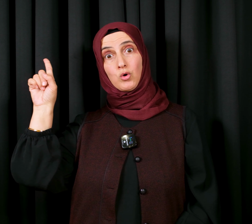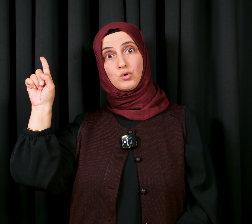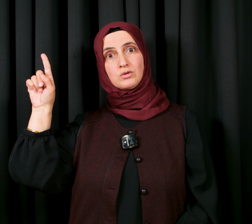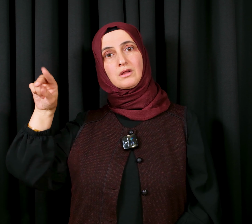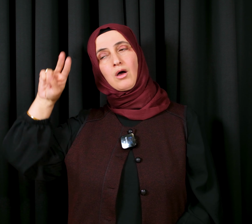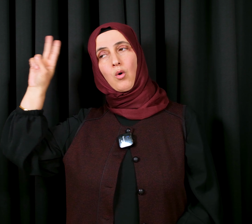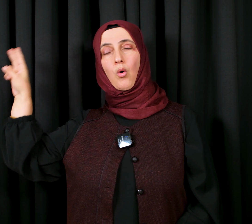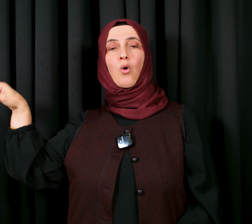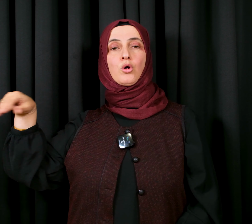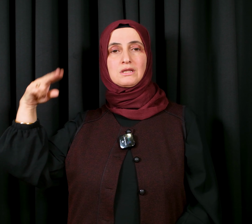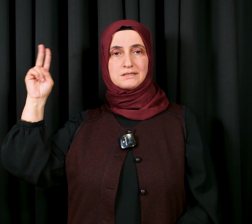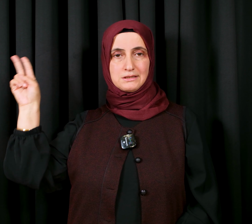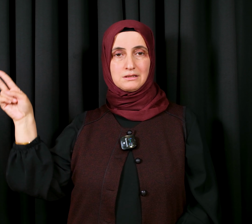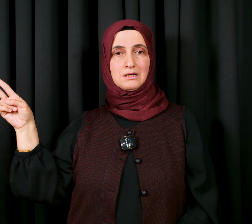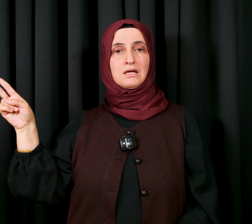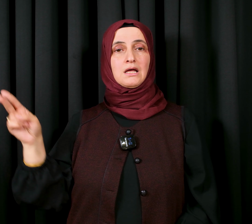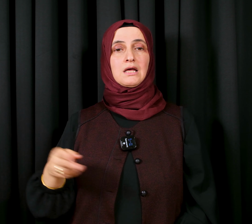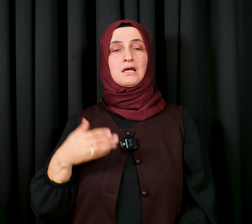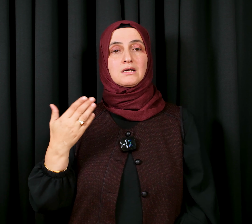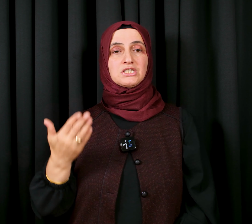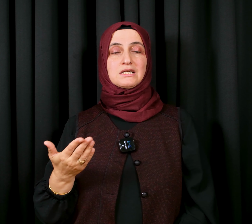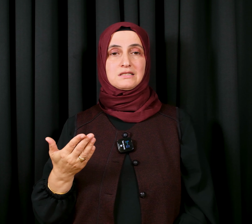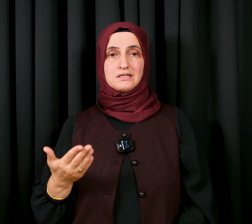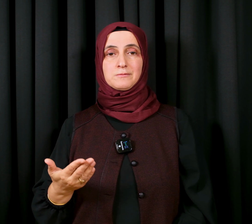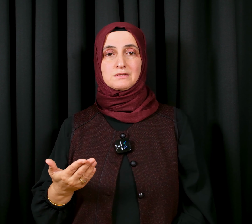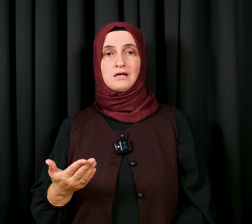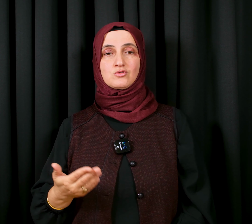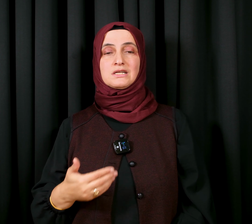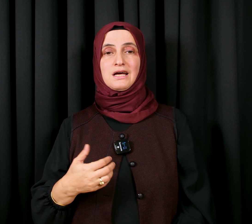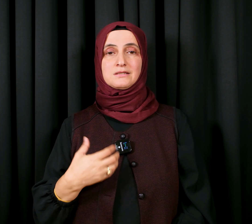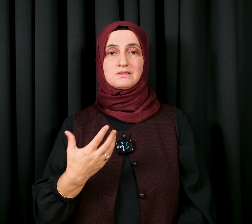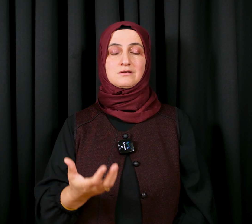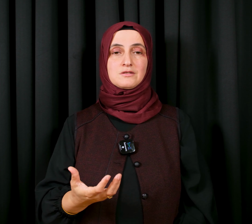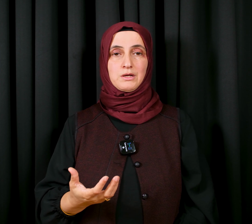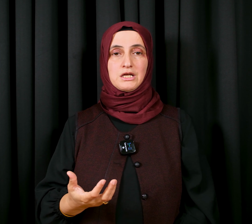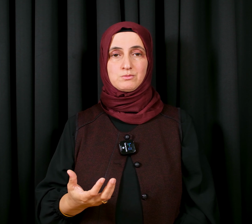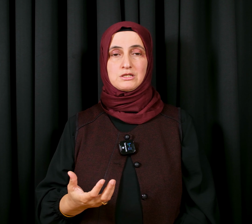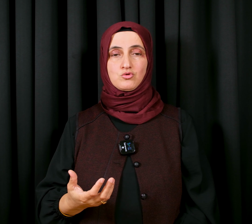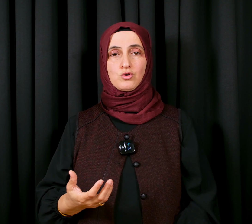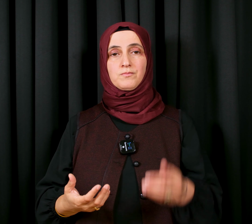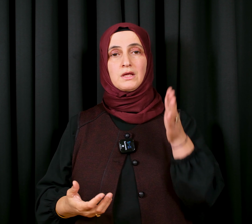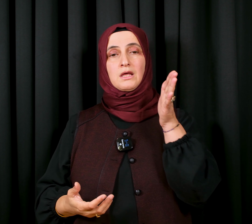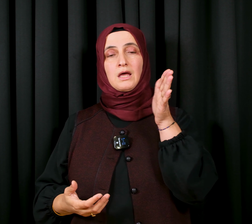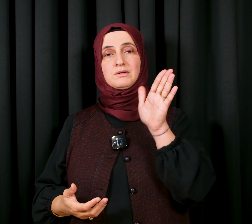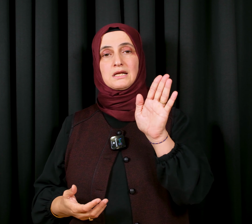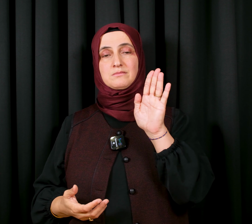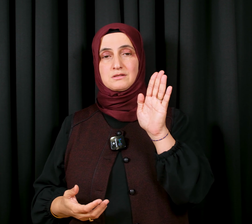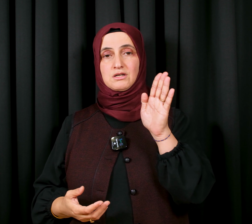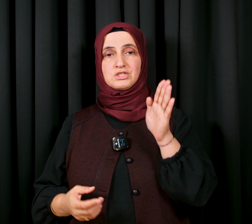onun, onların işaretlerini yaptıktan sonra kendimizi tanıtmaya geçmek istiyorum. Bir elimiz açık,